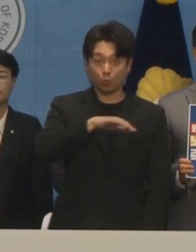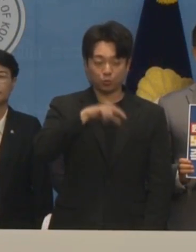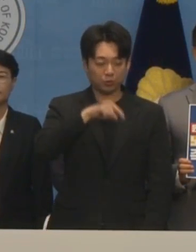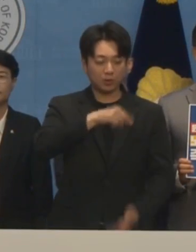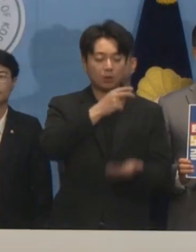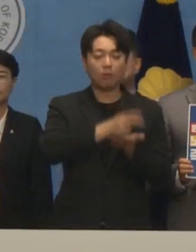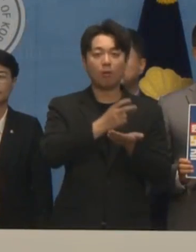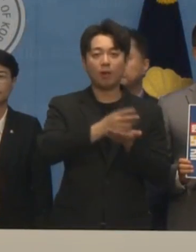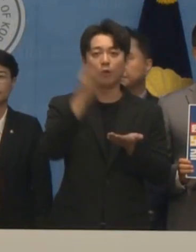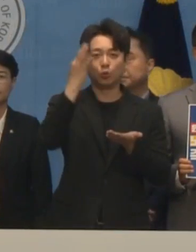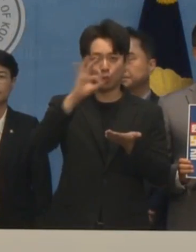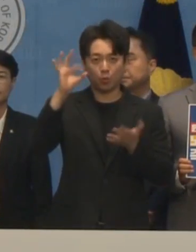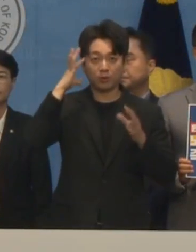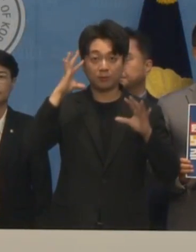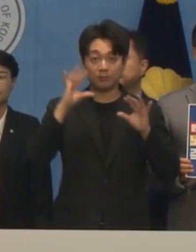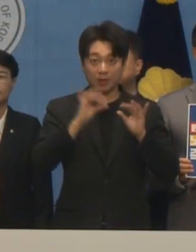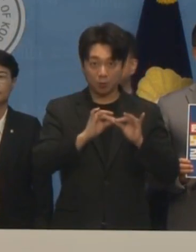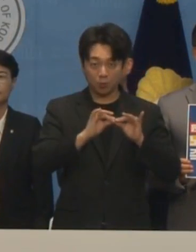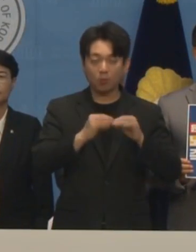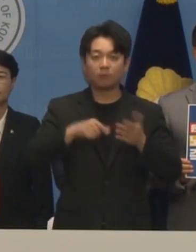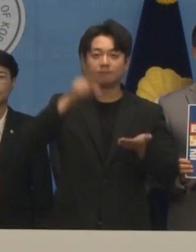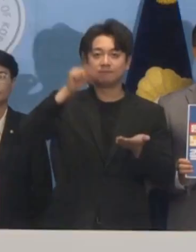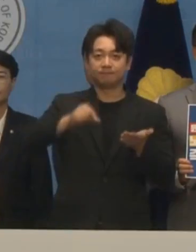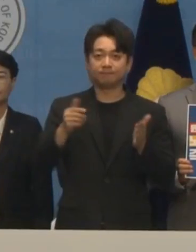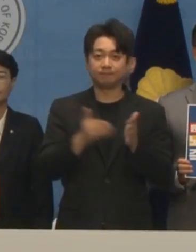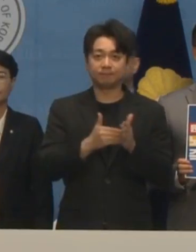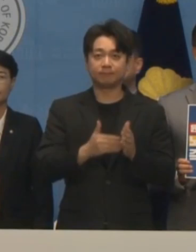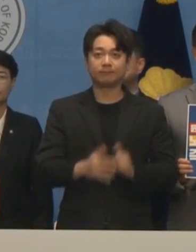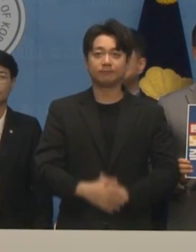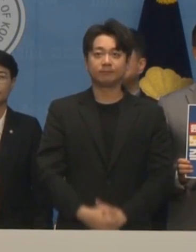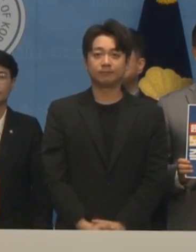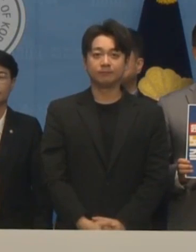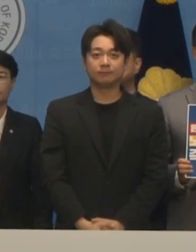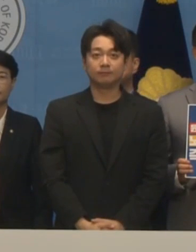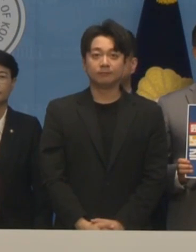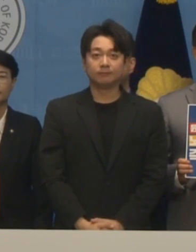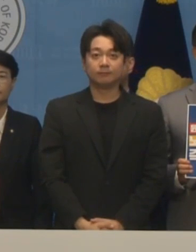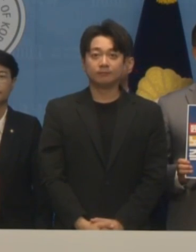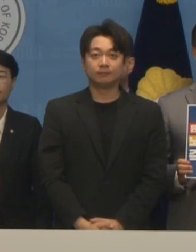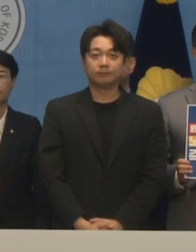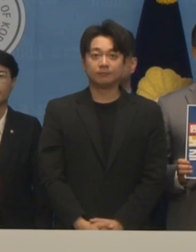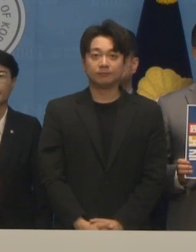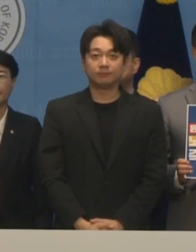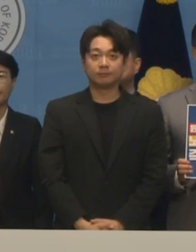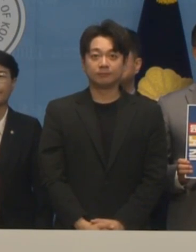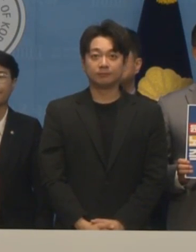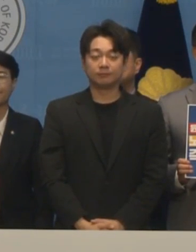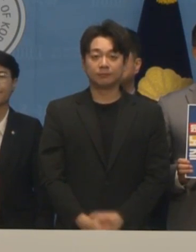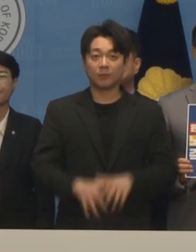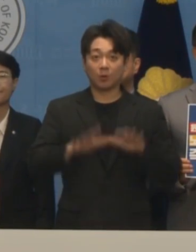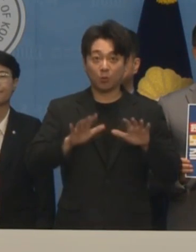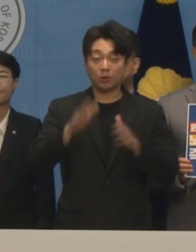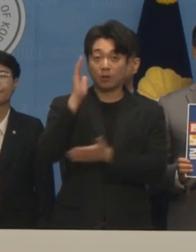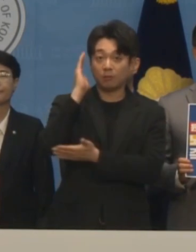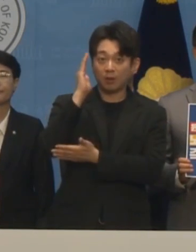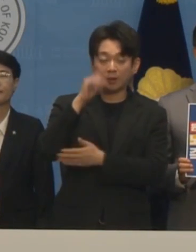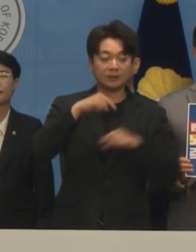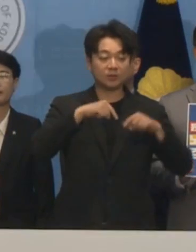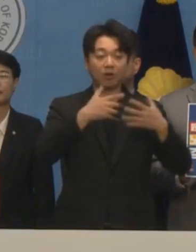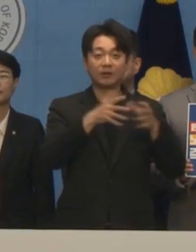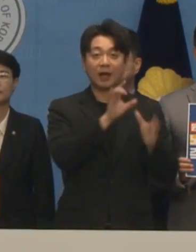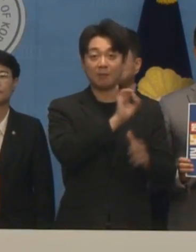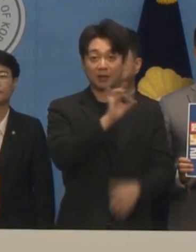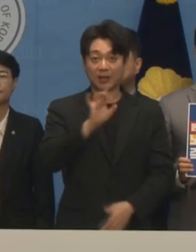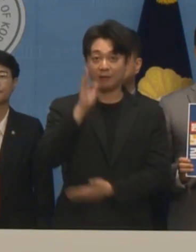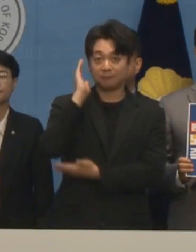모두 동의하고 함께 발의하고 함께 통과를 시켰습니다. 기자회견은 각 당을 대표 한 분씩 말씀을 듣고 회견문을 낭독하는